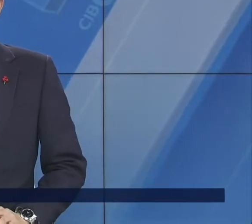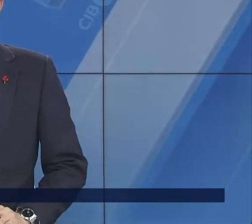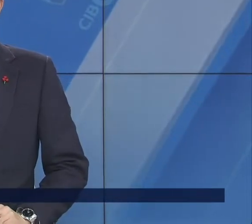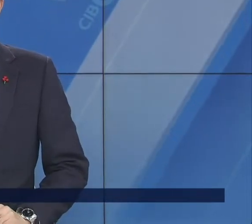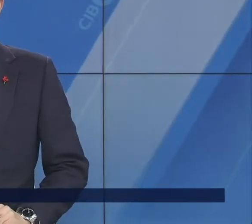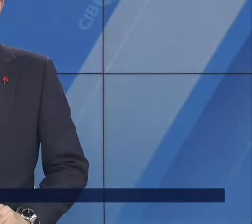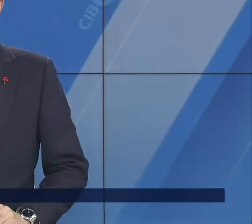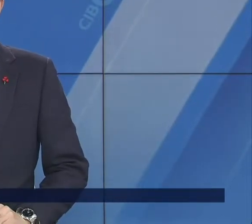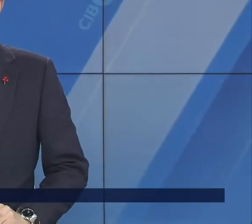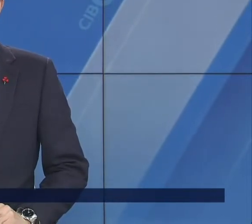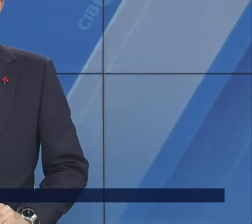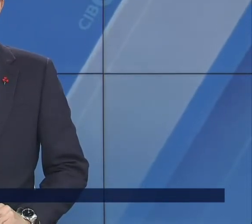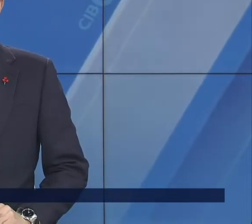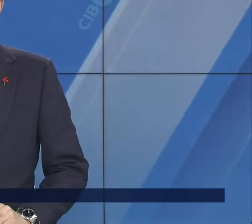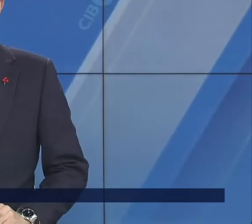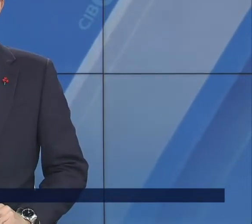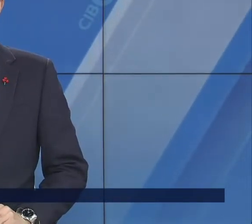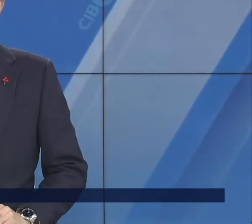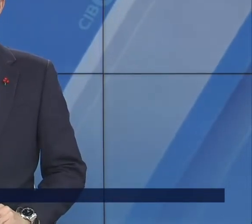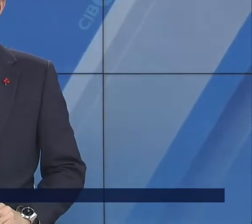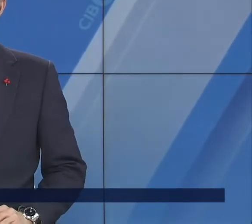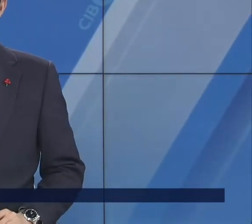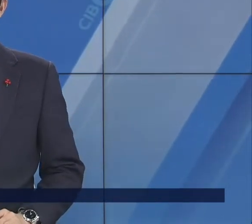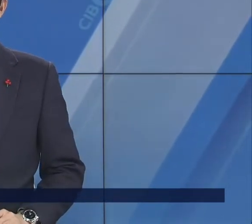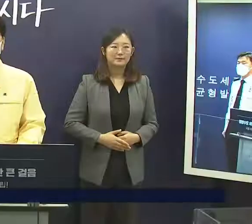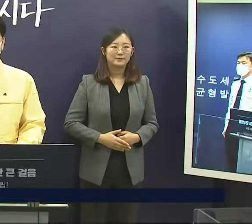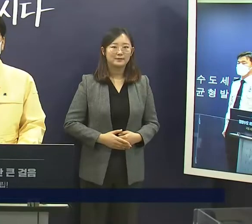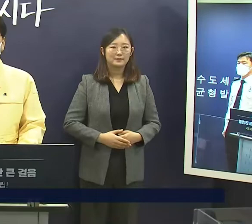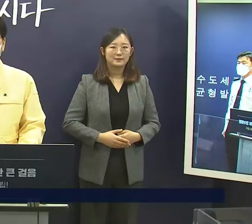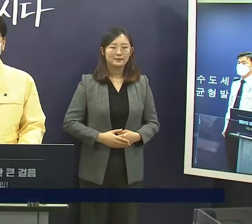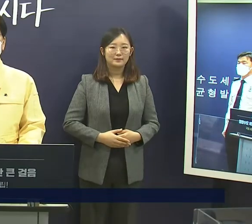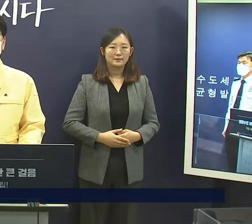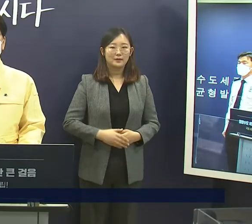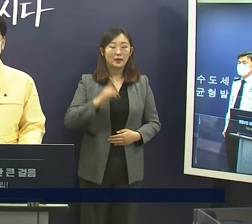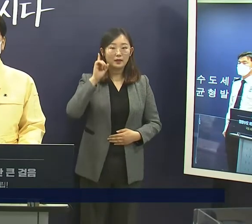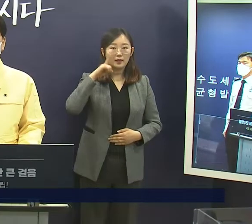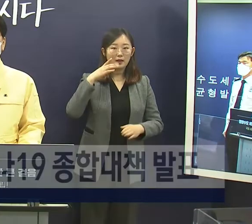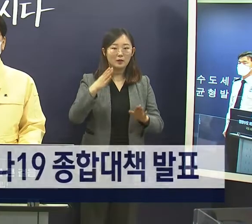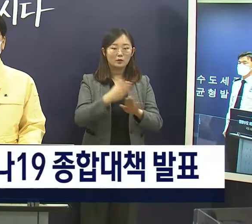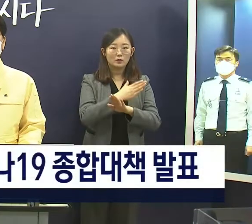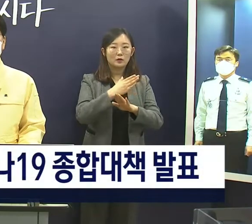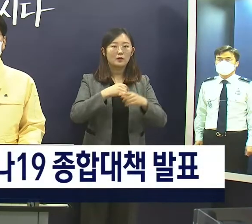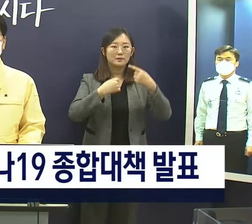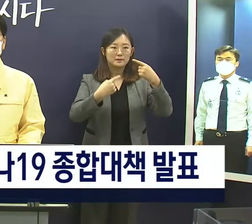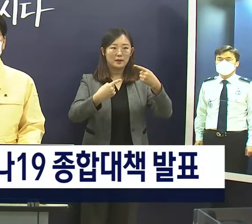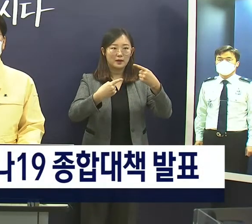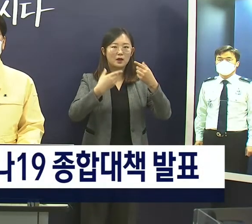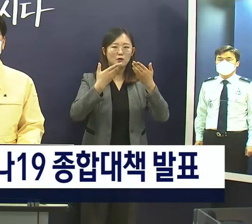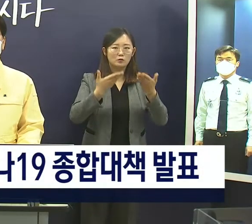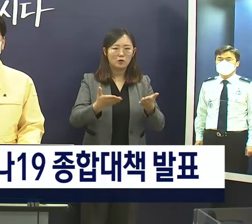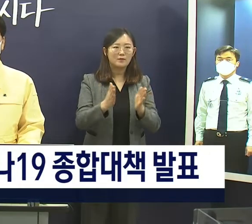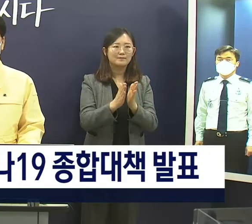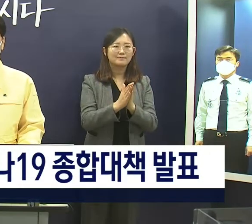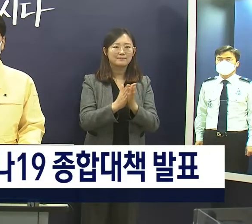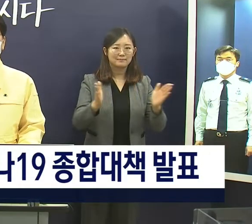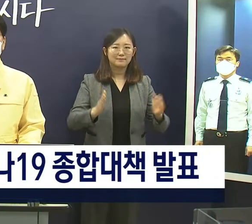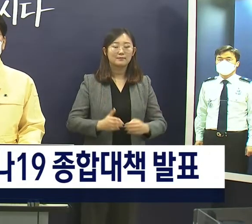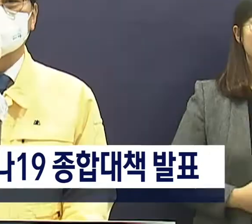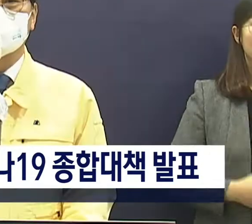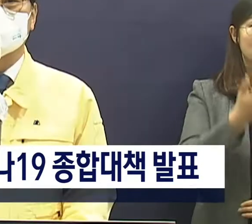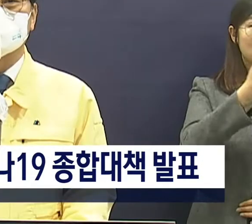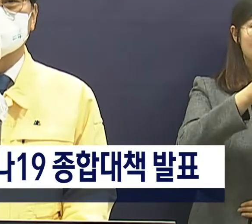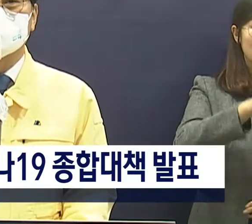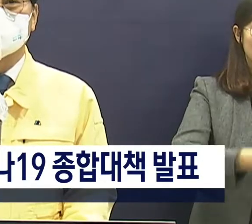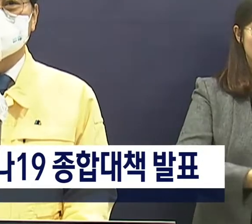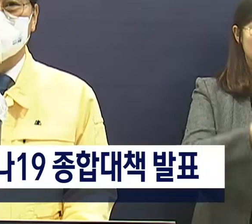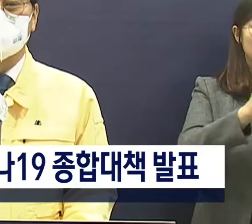이 추리 세종시장 은 긴급 브리핑을 통해 코 널고 확산 방지를 위한 설 명절 종합대책 을 발표했습니다 명절 연휴기간 오전 9시부터